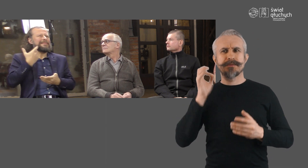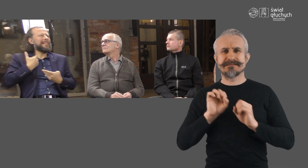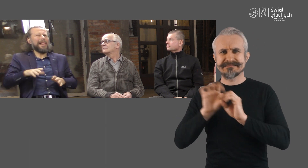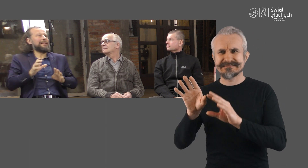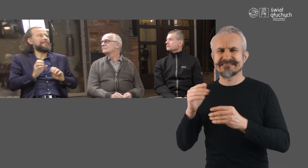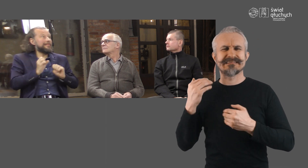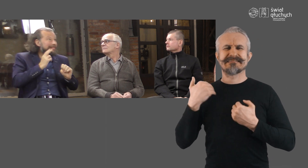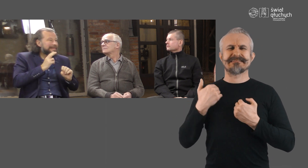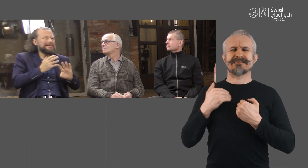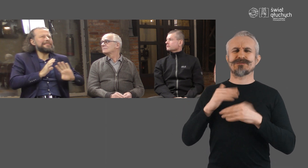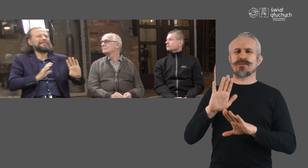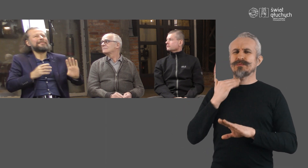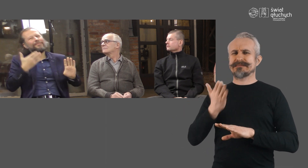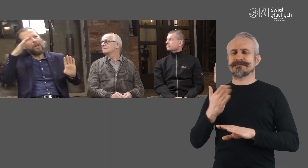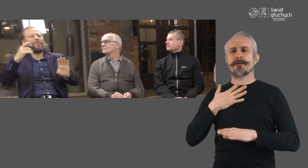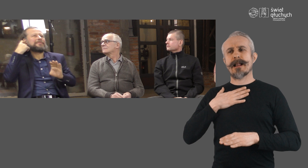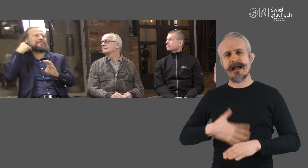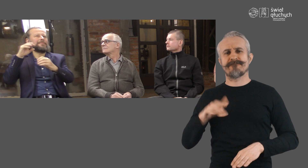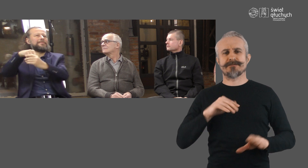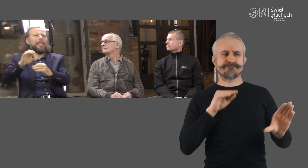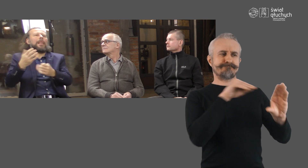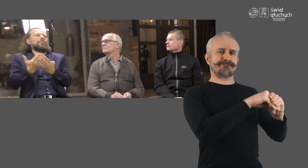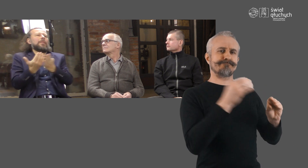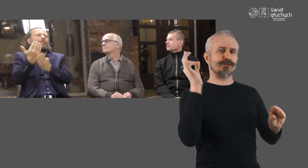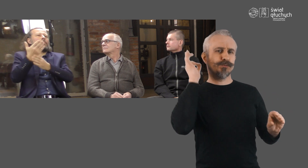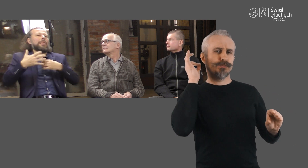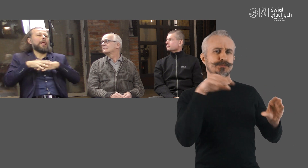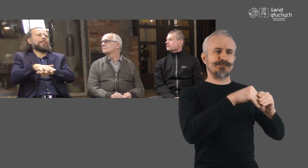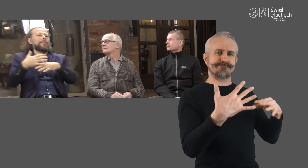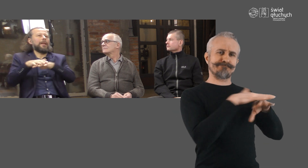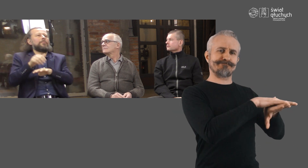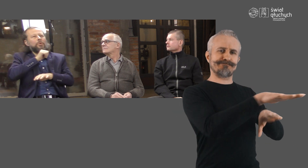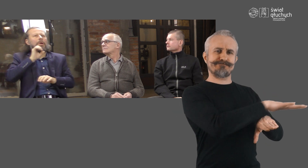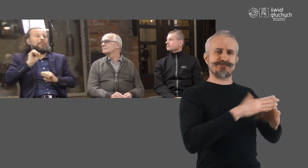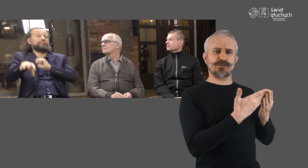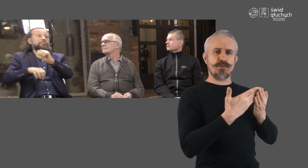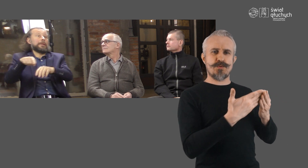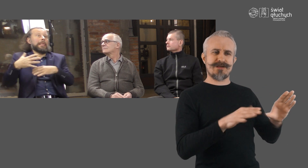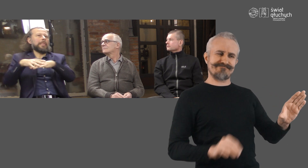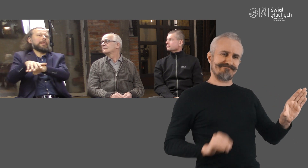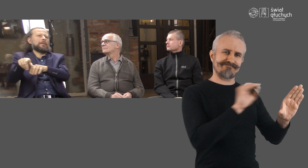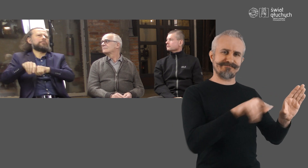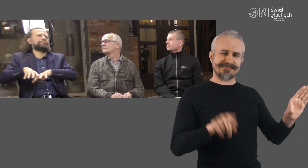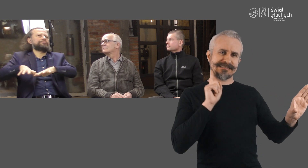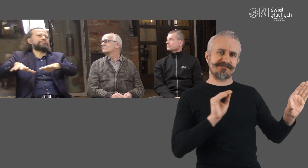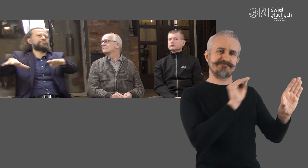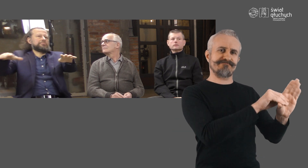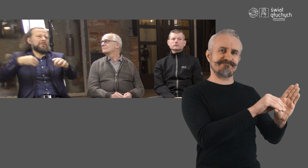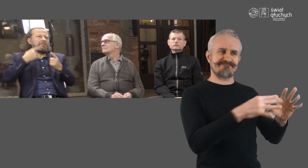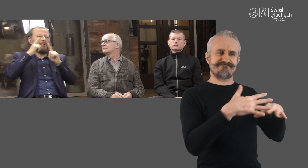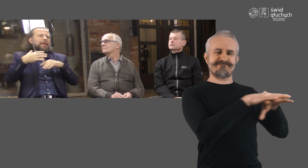głuchych przedszkole, szkoła, no ale często rodzice słyszący nie chcą, wolą, żeby te dzieci były w szkołach